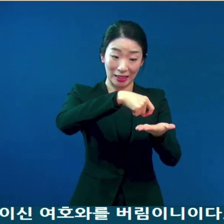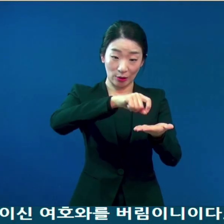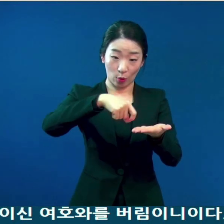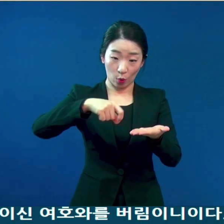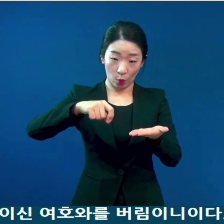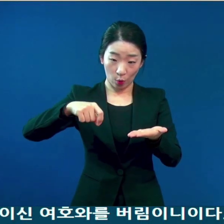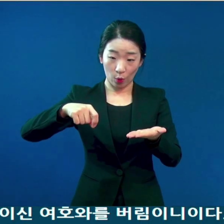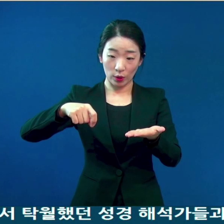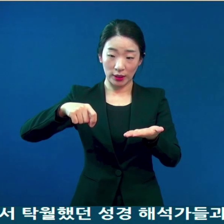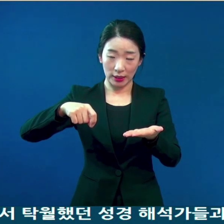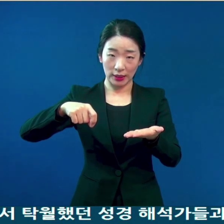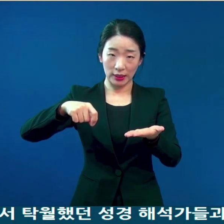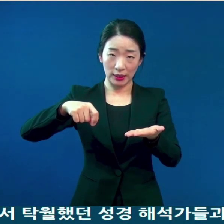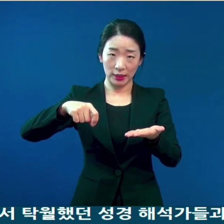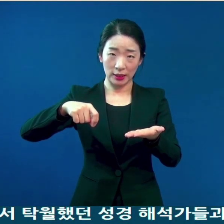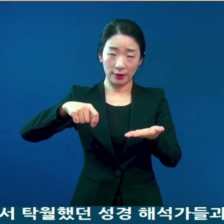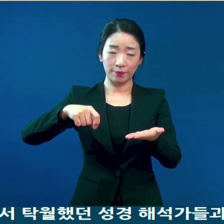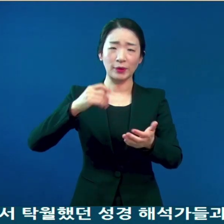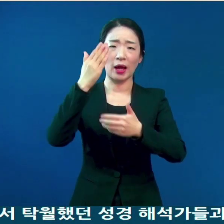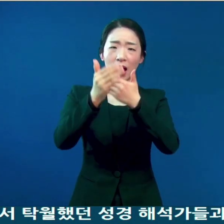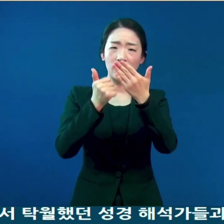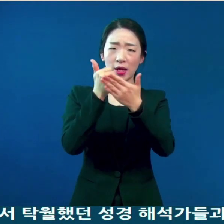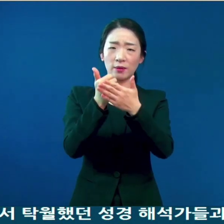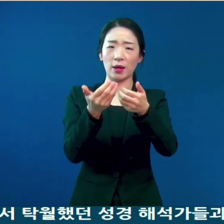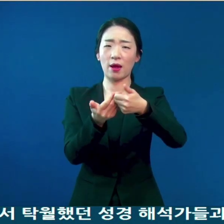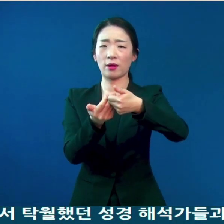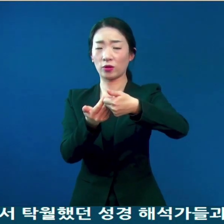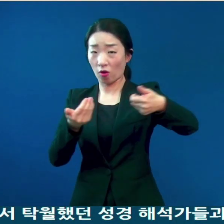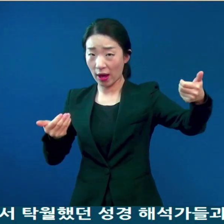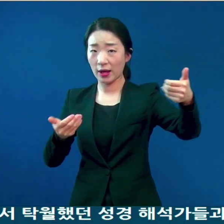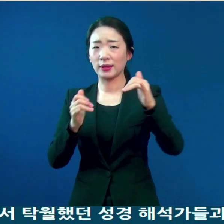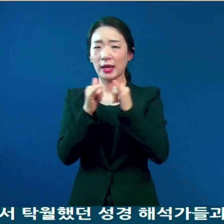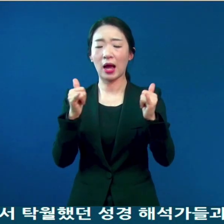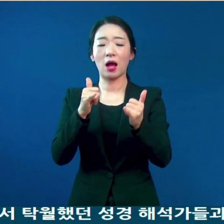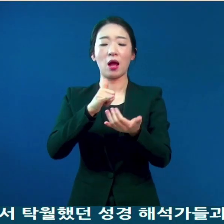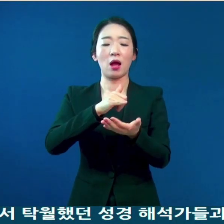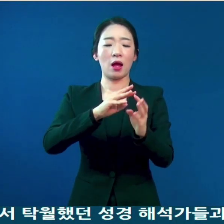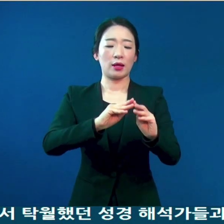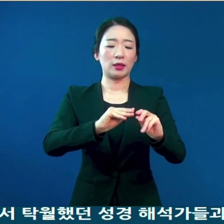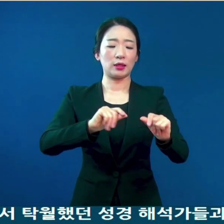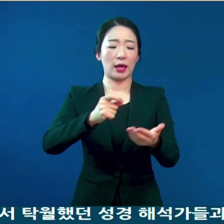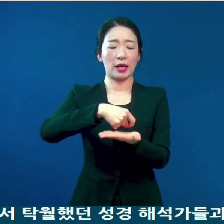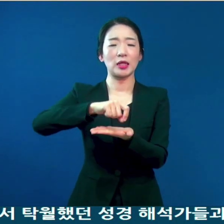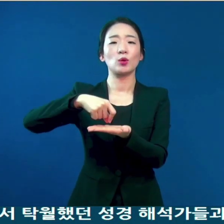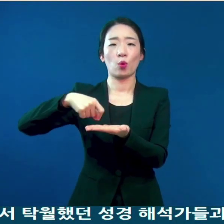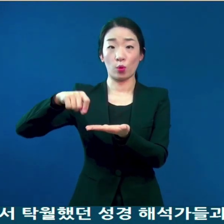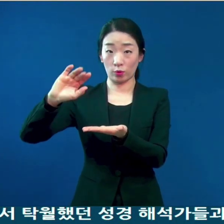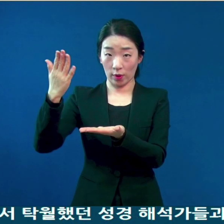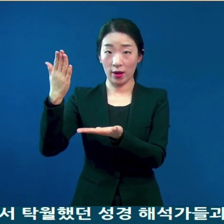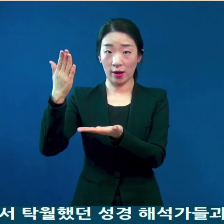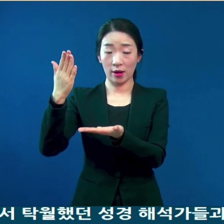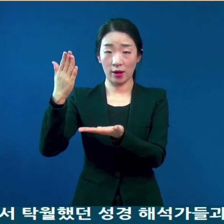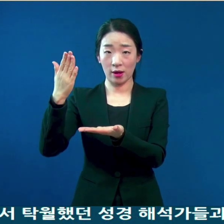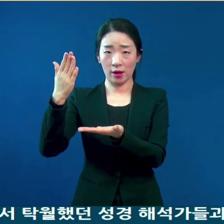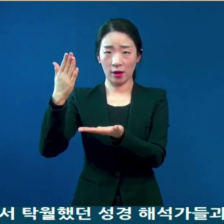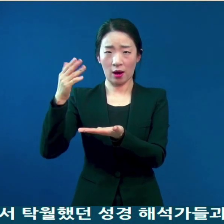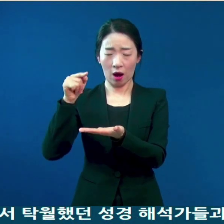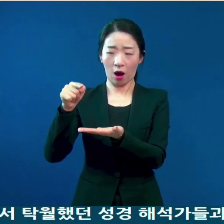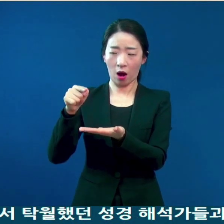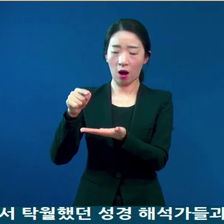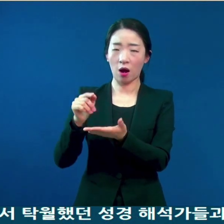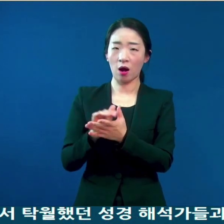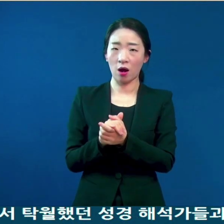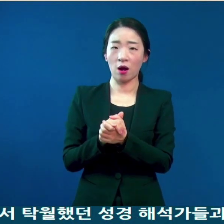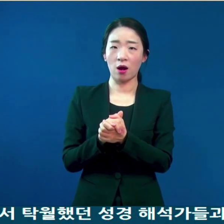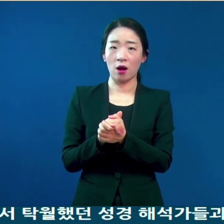되듯 하나님을 멀리하고 떠난 사람은 흙의 기록이 된다. 예수님이 흙에다 못 쓰셨잖아요. 그러니까 그 관심을 엮은